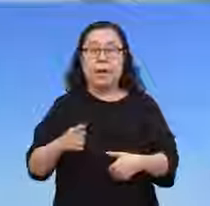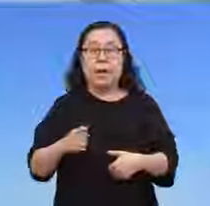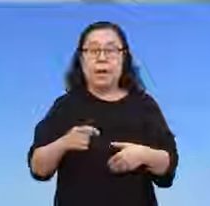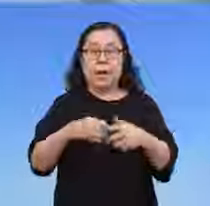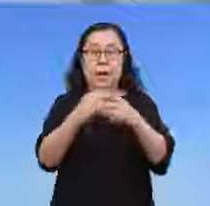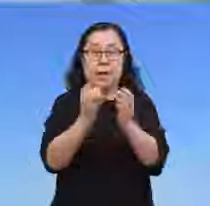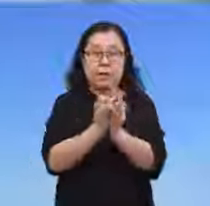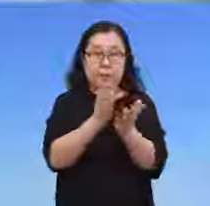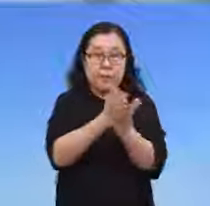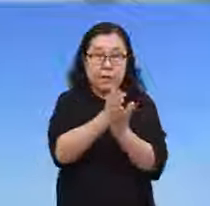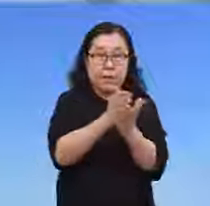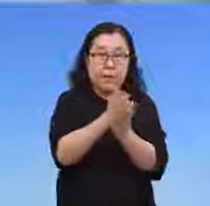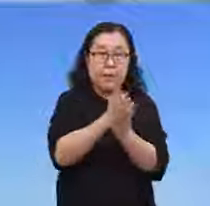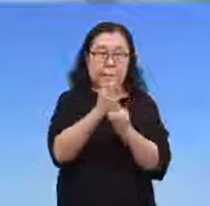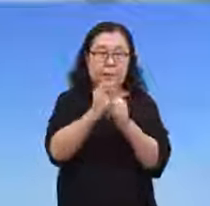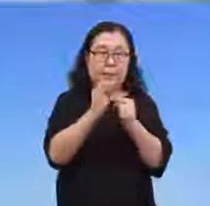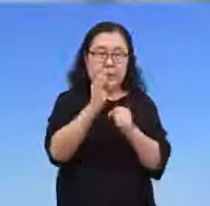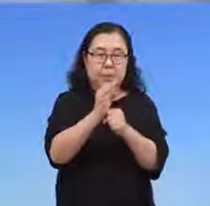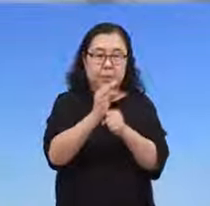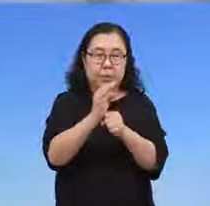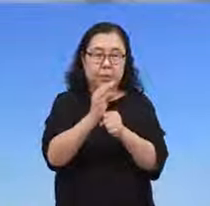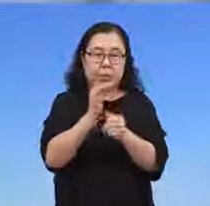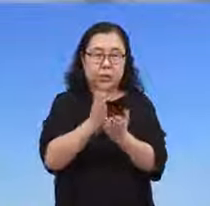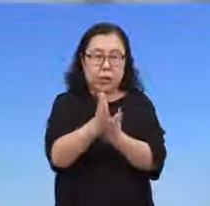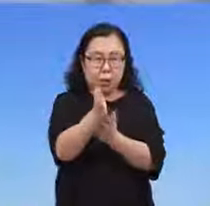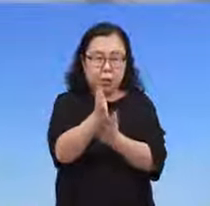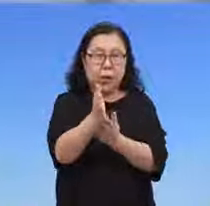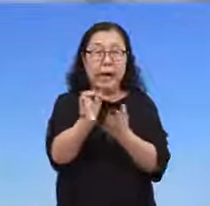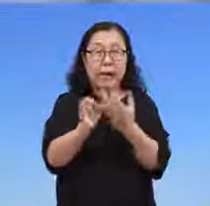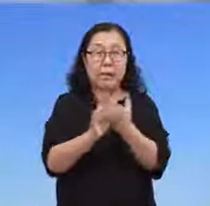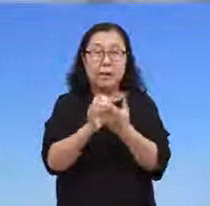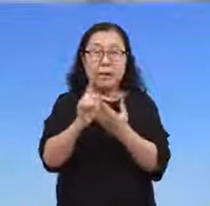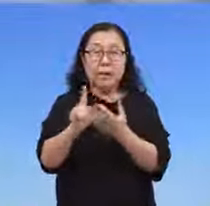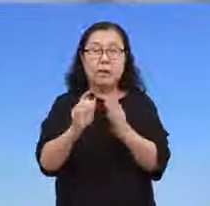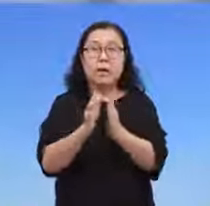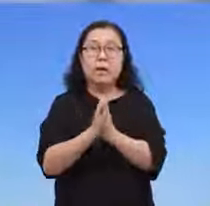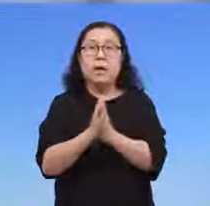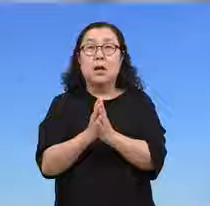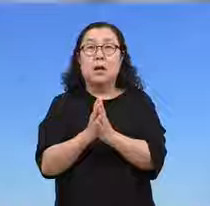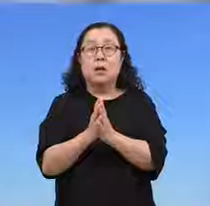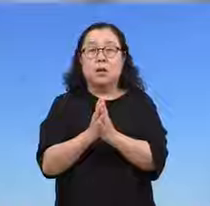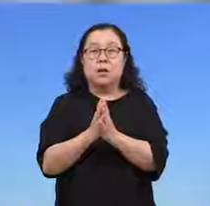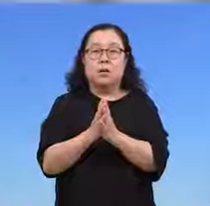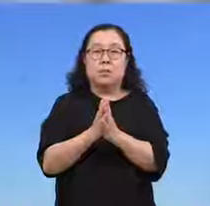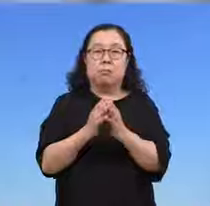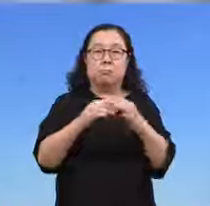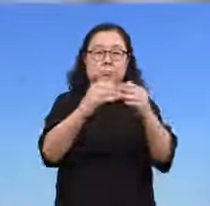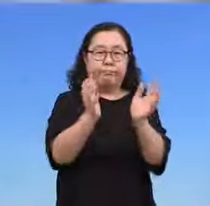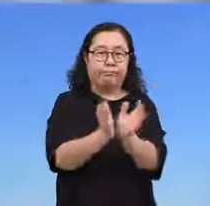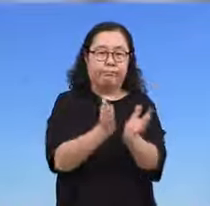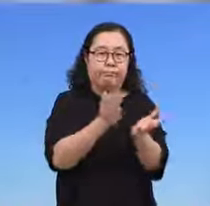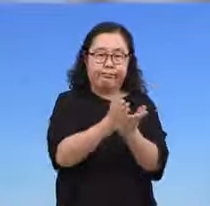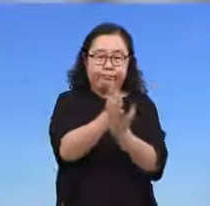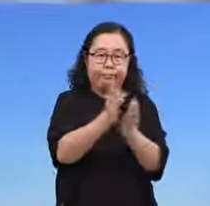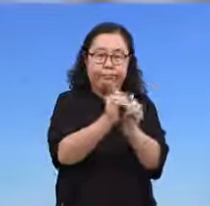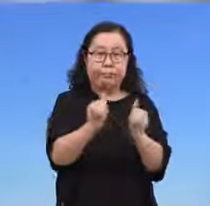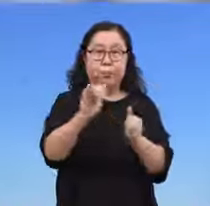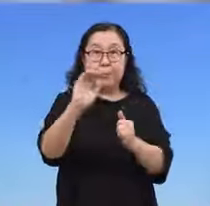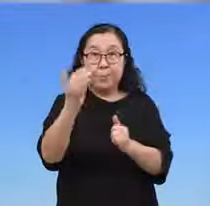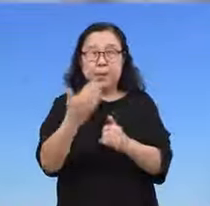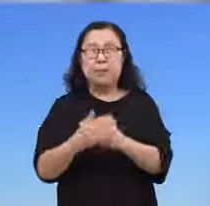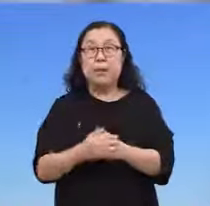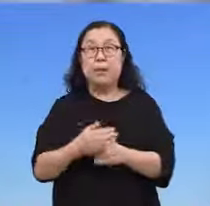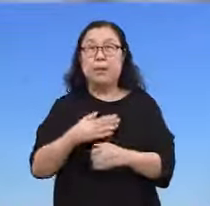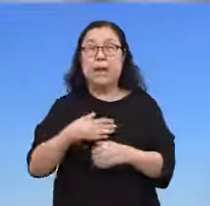한 분야를 10년을 한 분야를 뚫으면 그 분야의 전문가가 된다. 이게 다 같은 얘기거든요. 여러분,